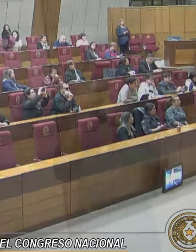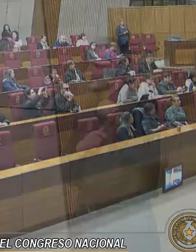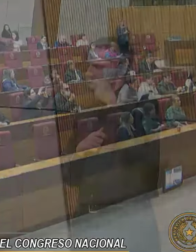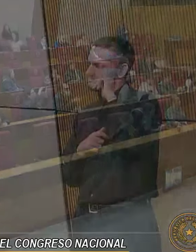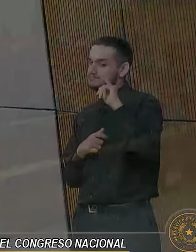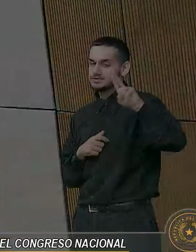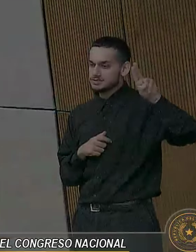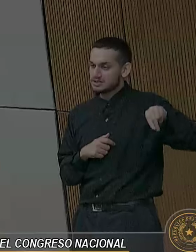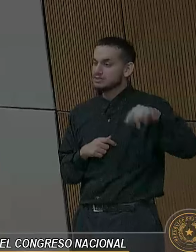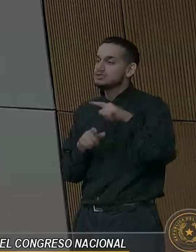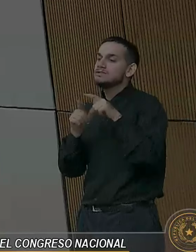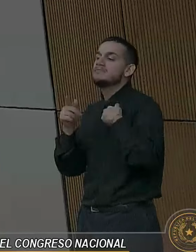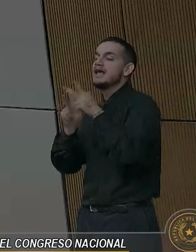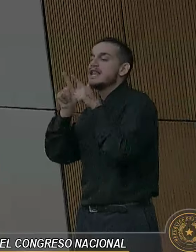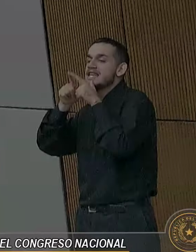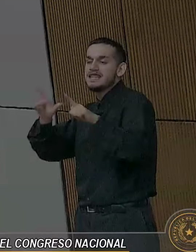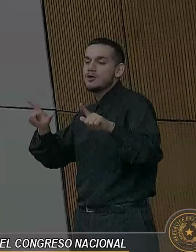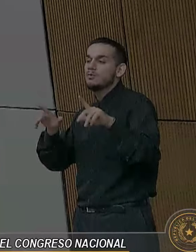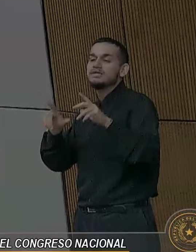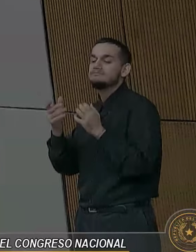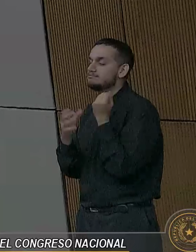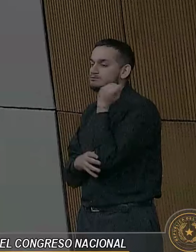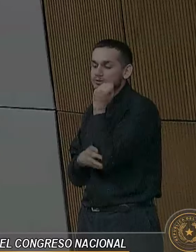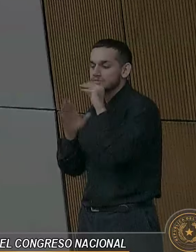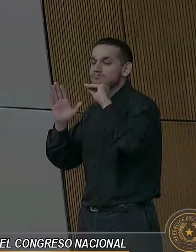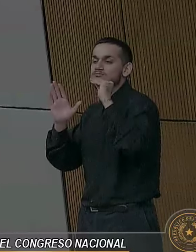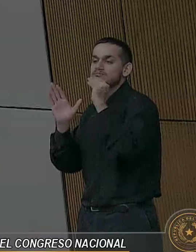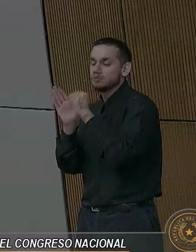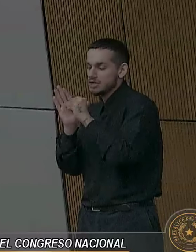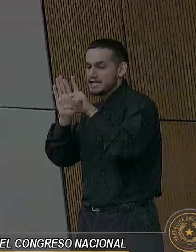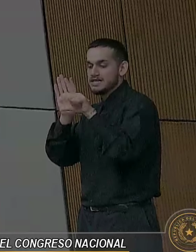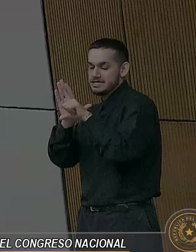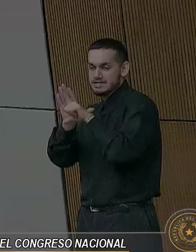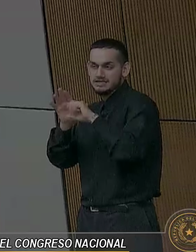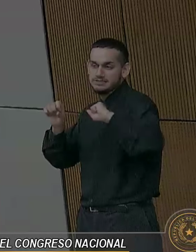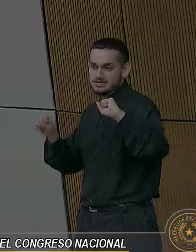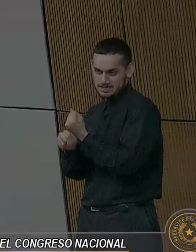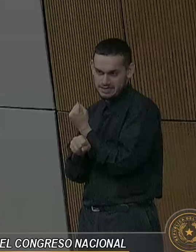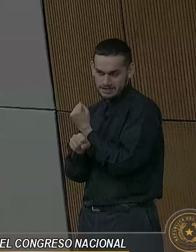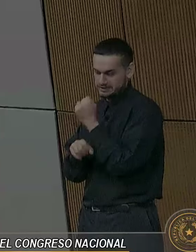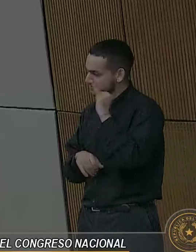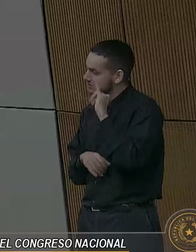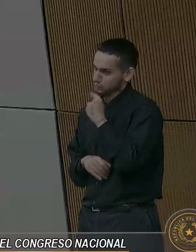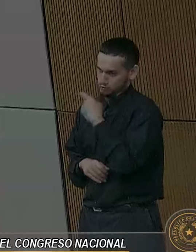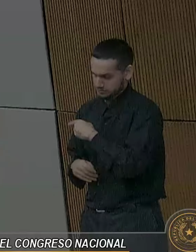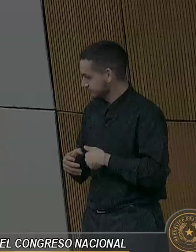coincidimos en este lenguaje de que tiene que ser por la obtención